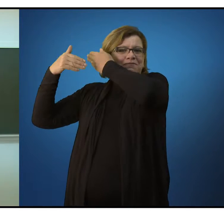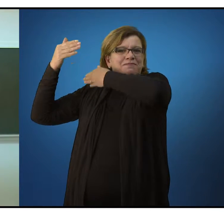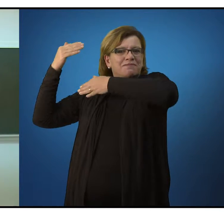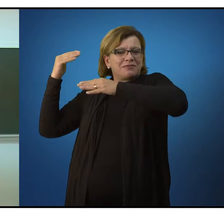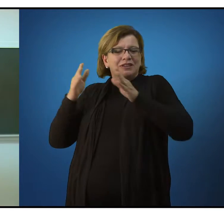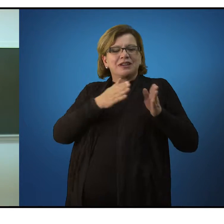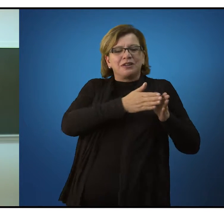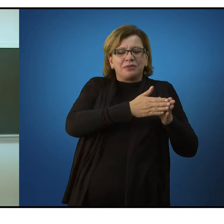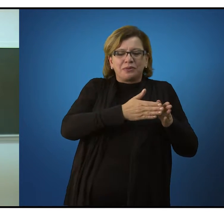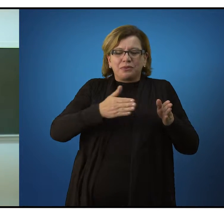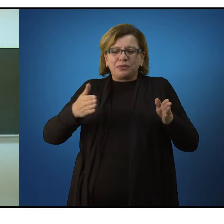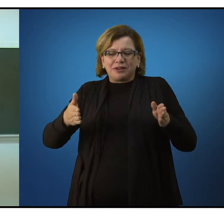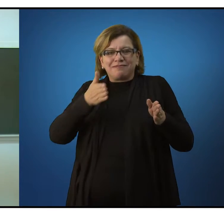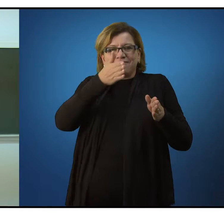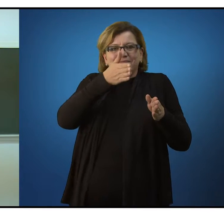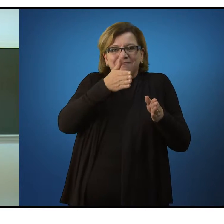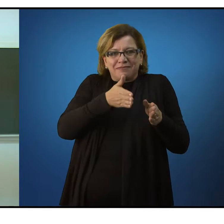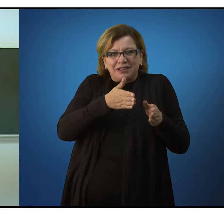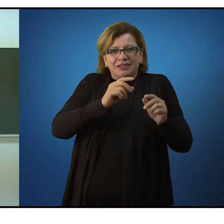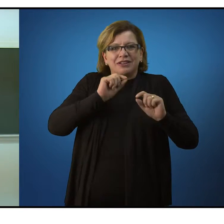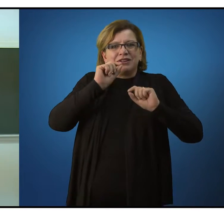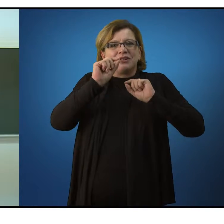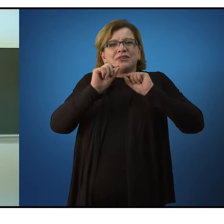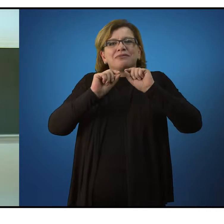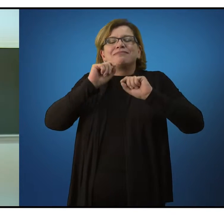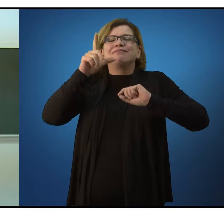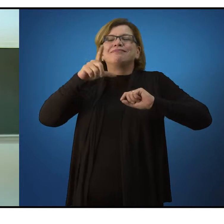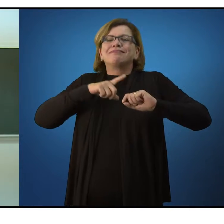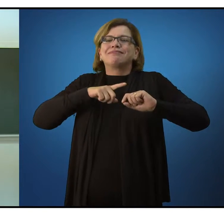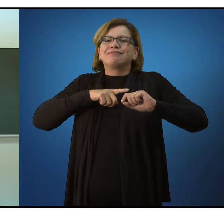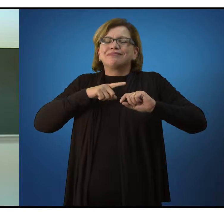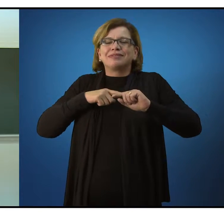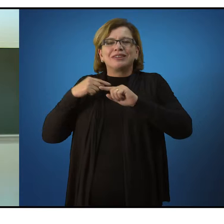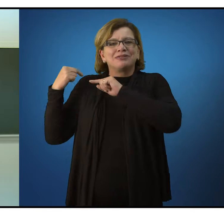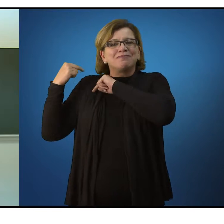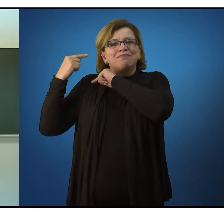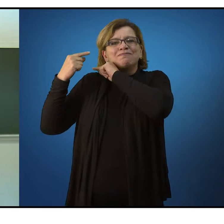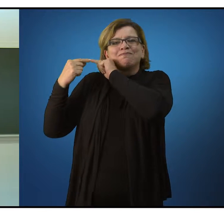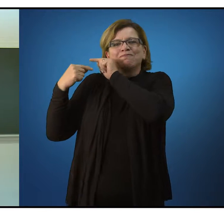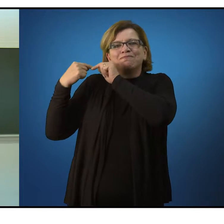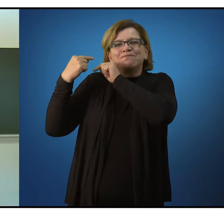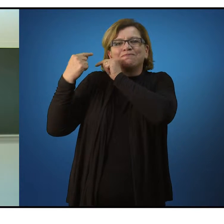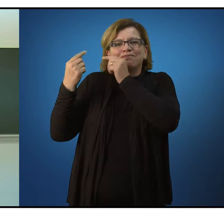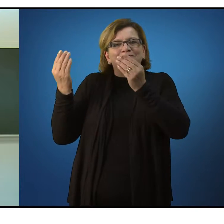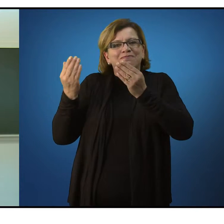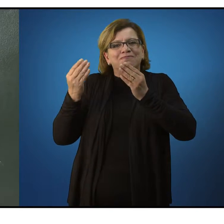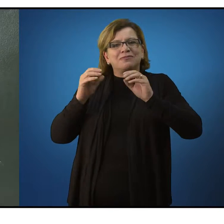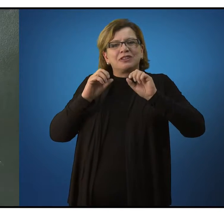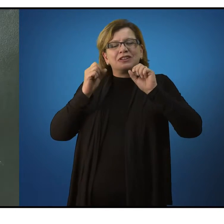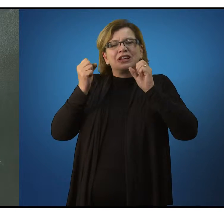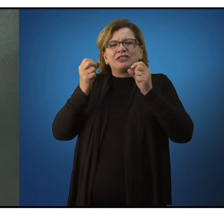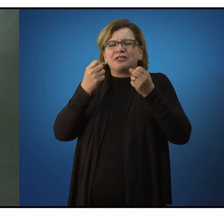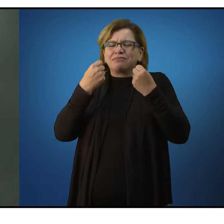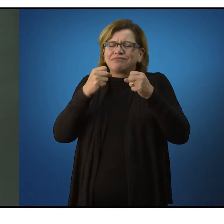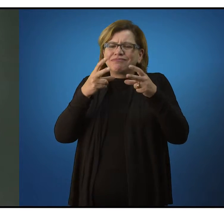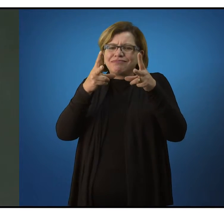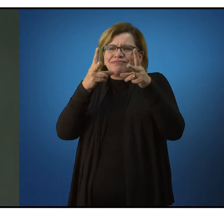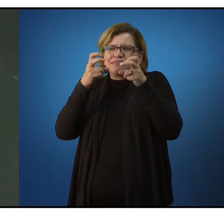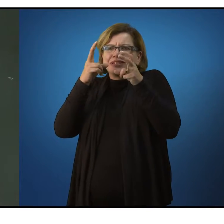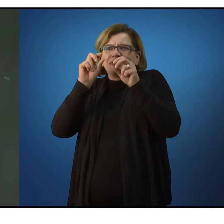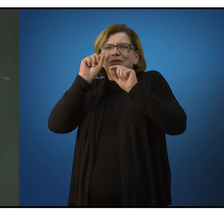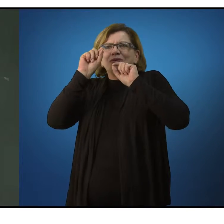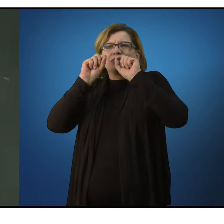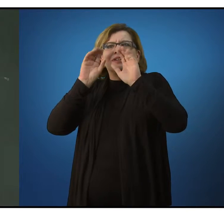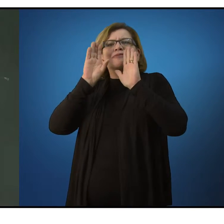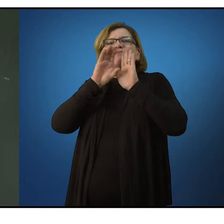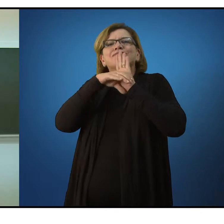Então, a primeira coisa que se demarca dentro desse processo desta primeira videoaula é identificar o